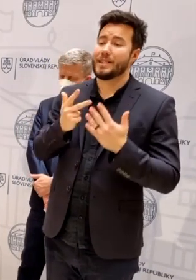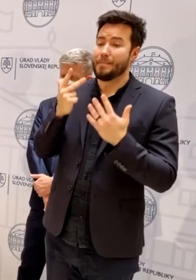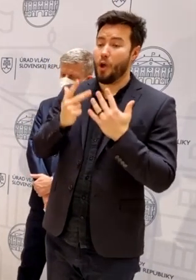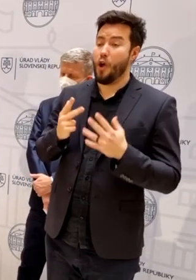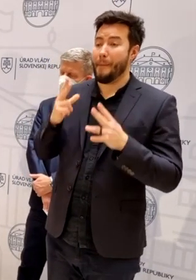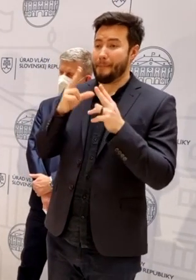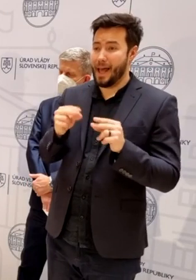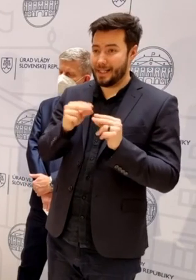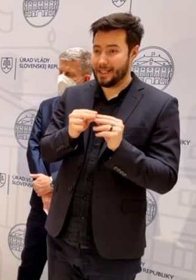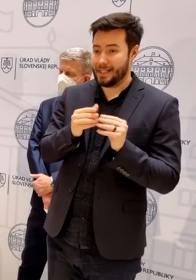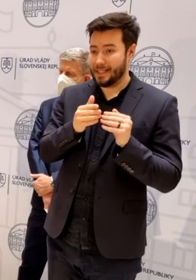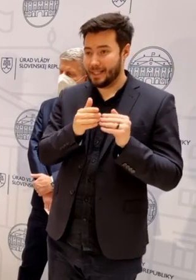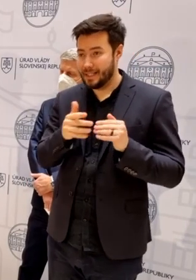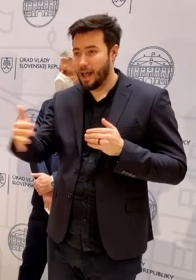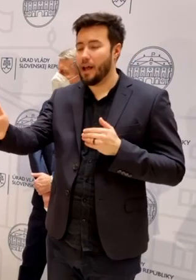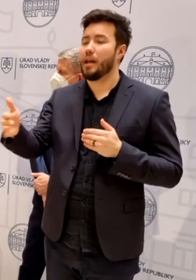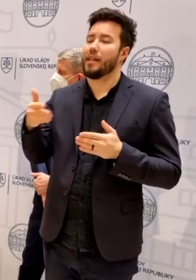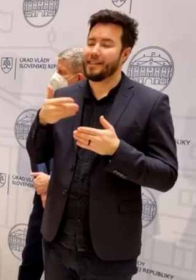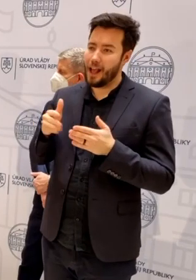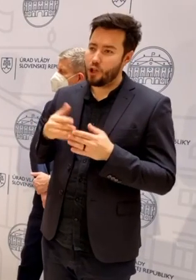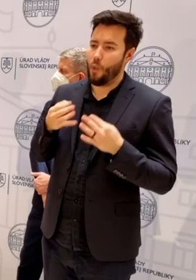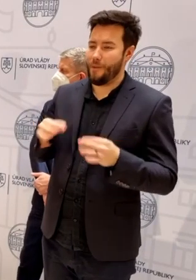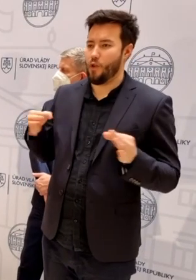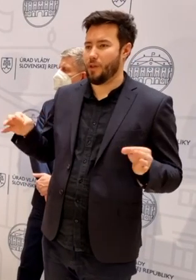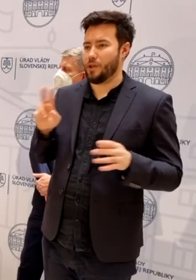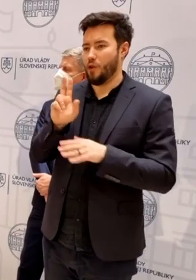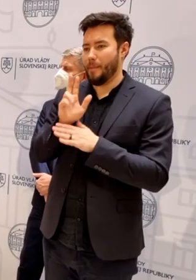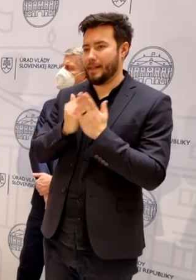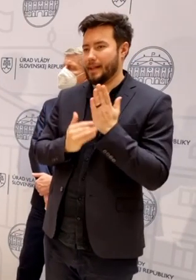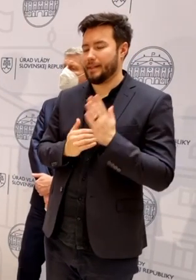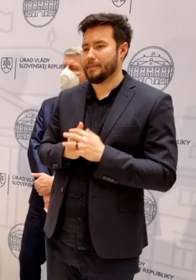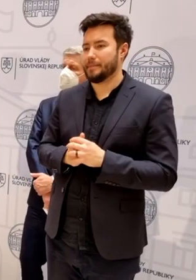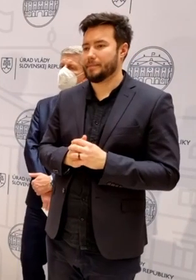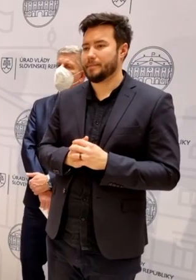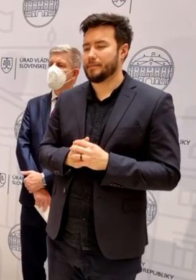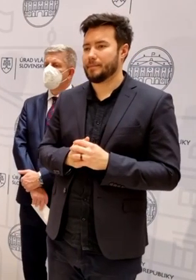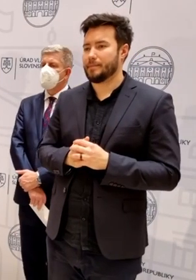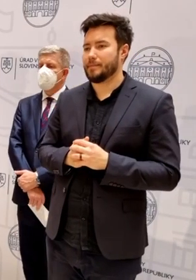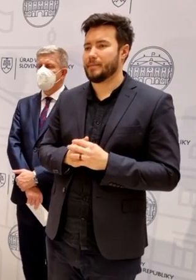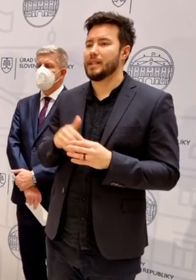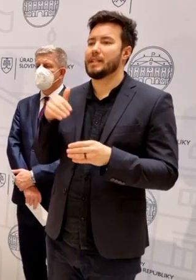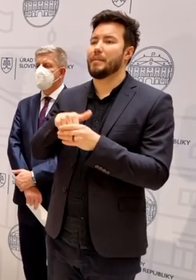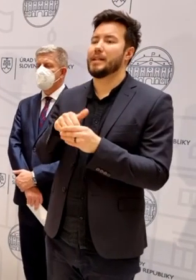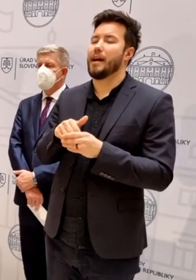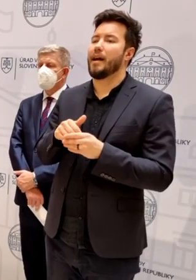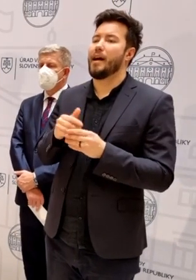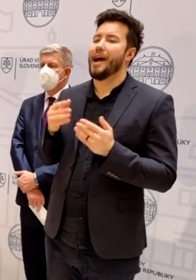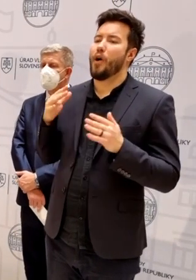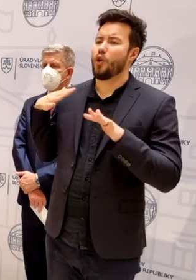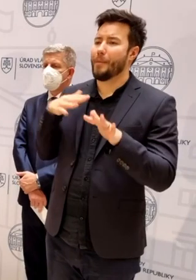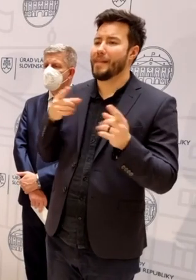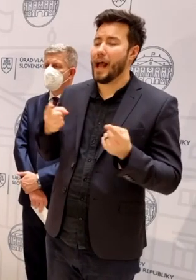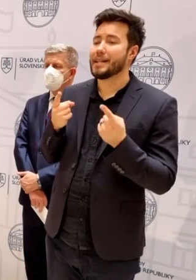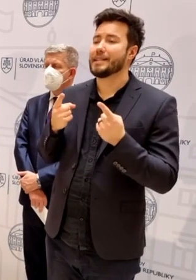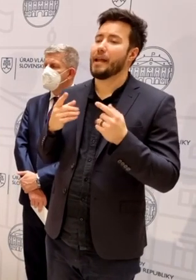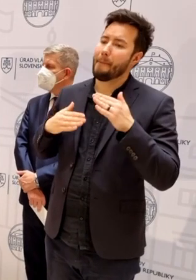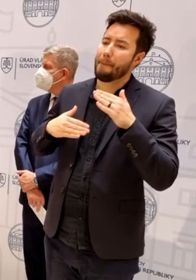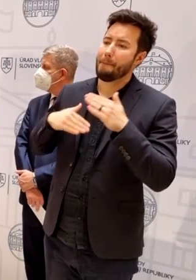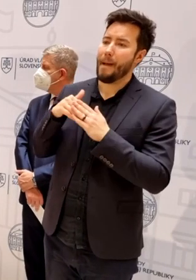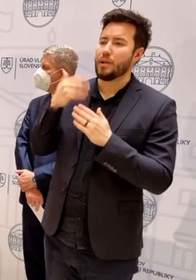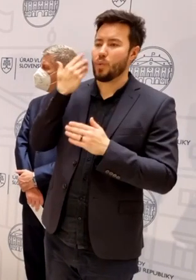by došlo k ďalšiemu uvoľneniu opatrení, čiže by sa zrušili aj tie kapacitné obmedzenia